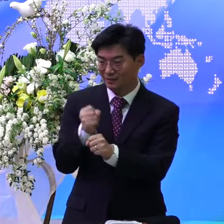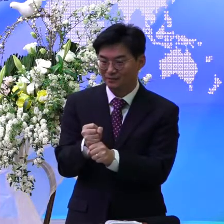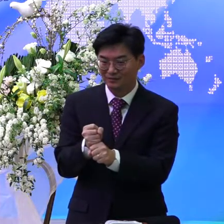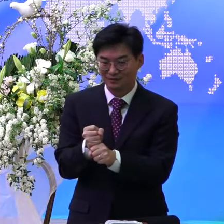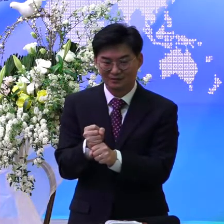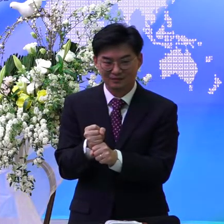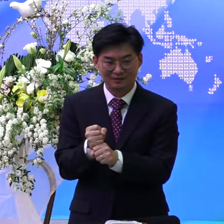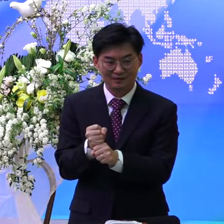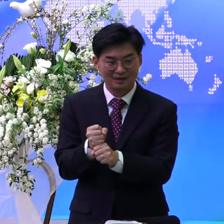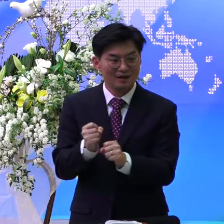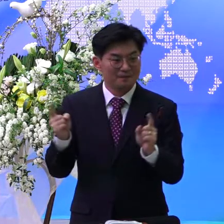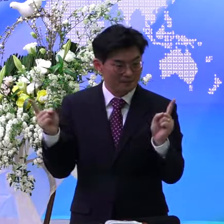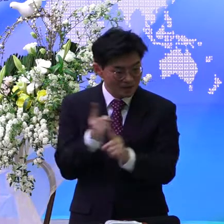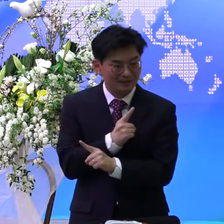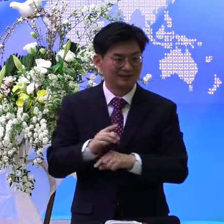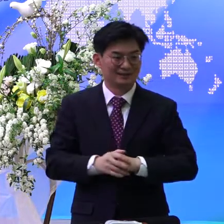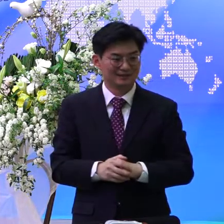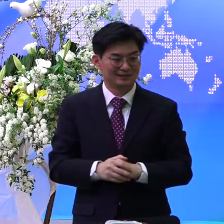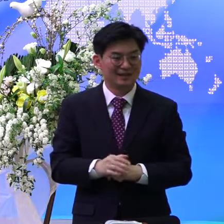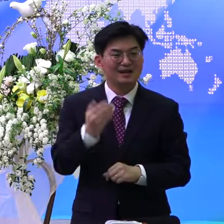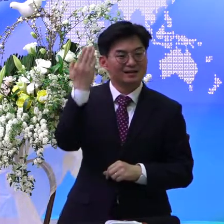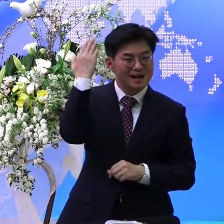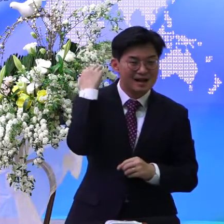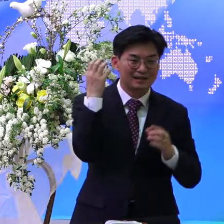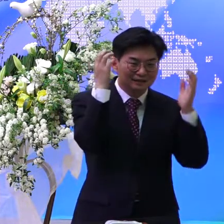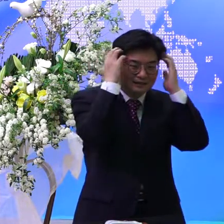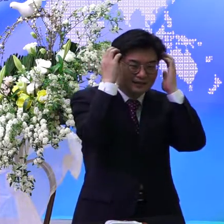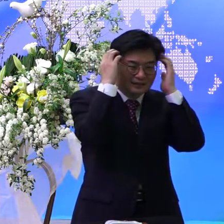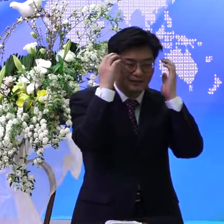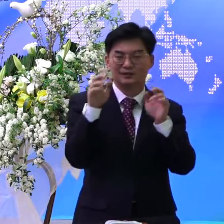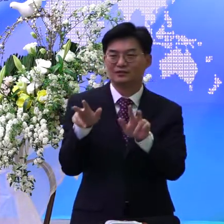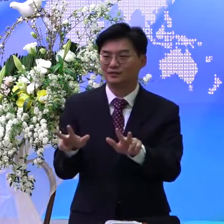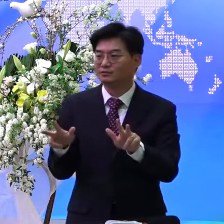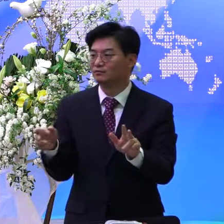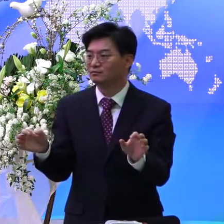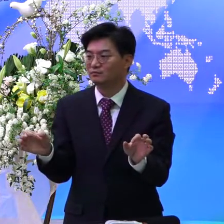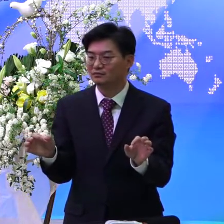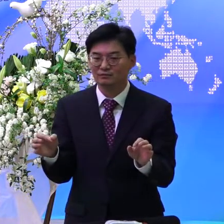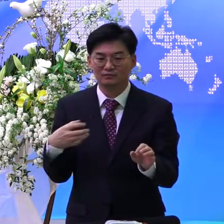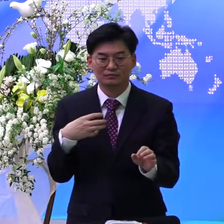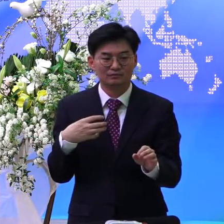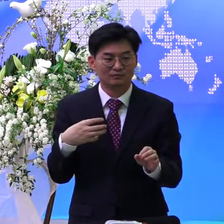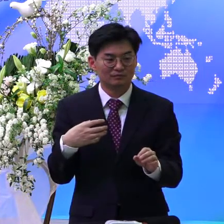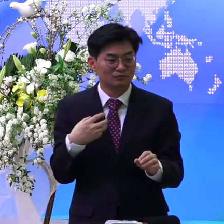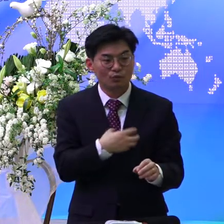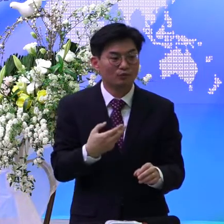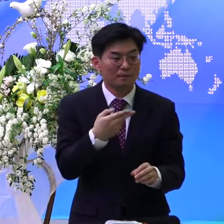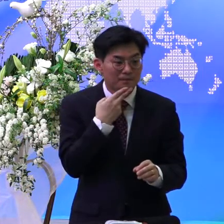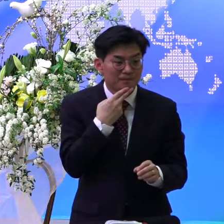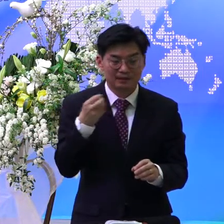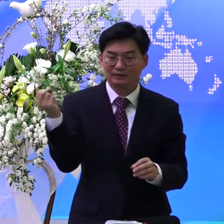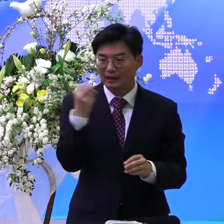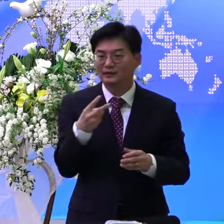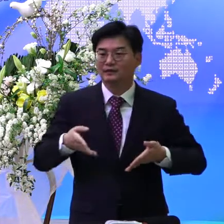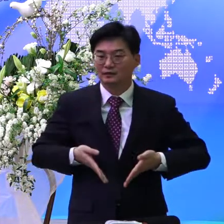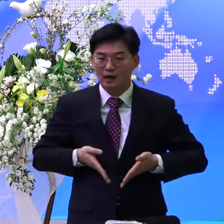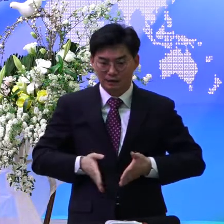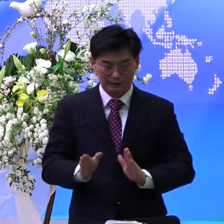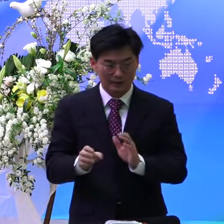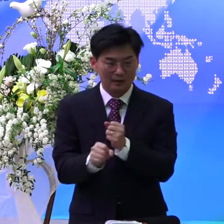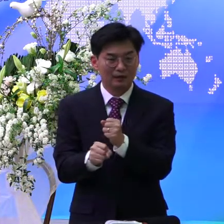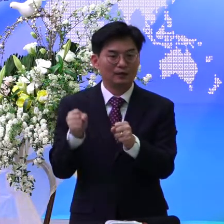십자가와 부활의 복음을 깨닫고 그 복음 아래에서 믿음으로 살아가는 사람에게는 이 거듭남과 회복의